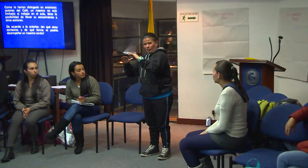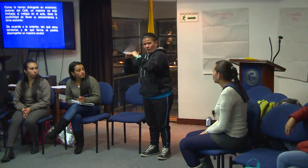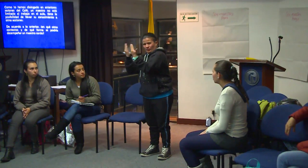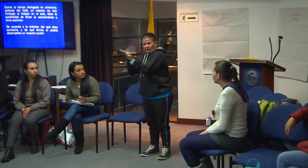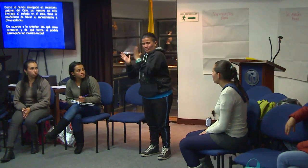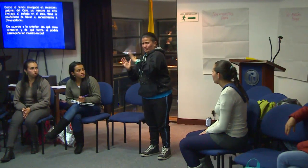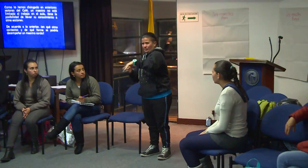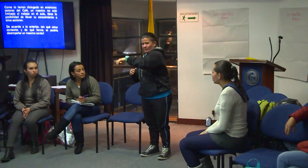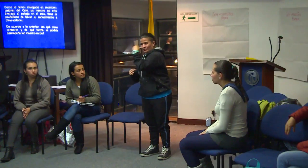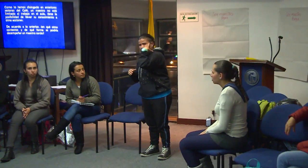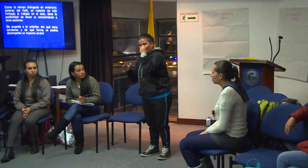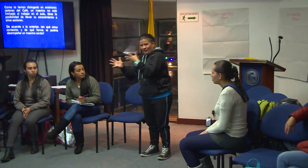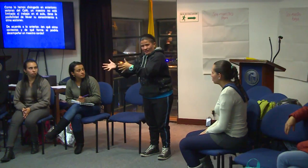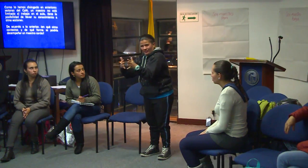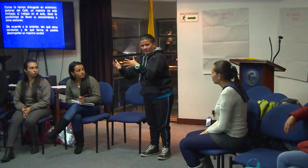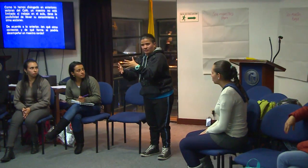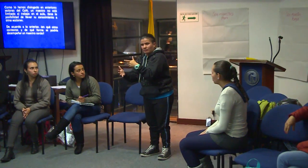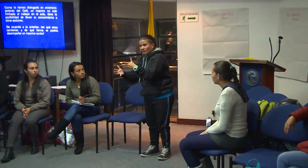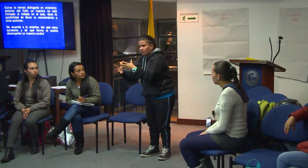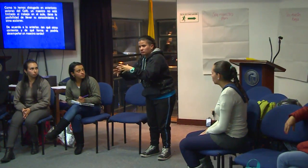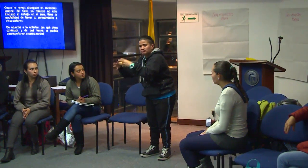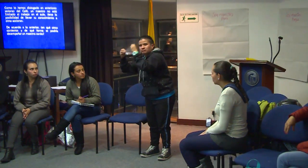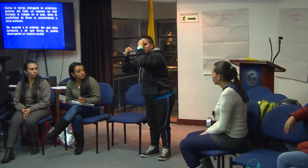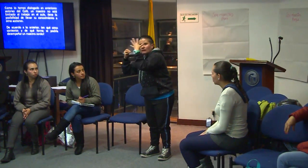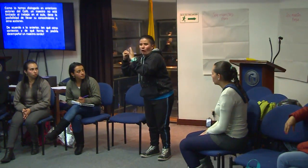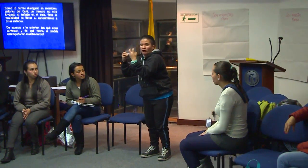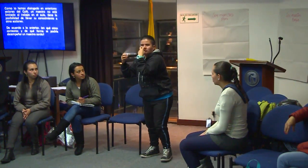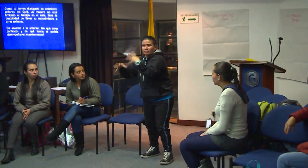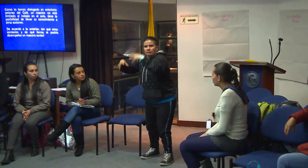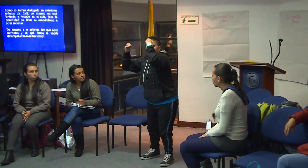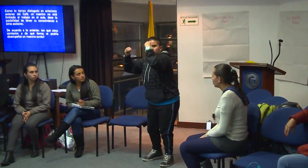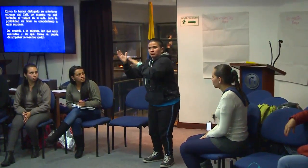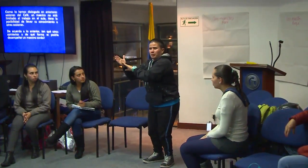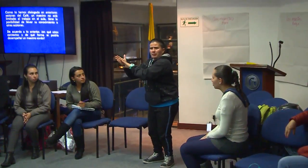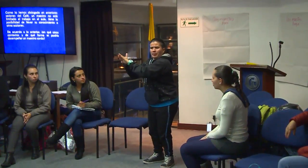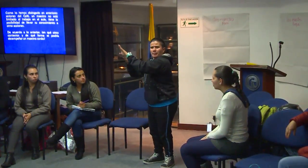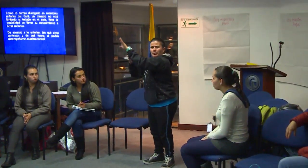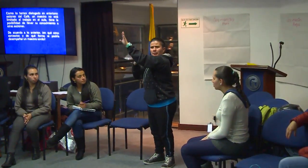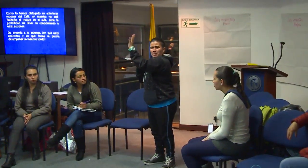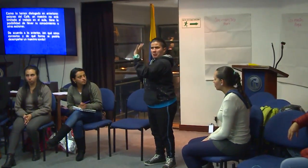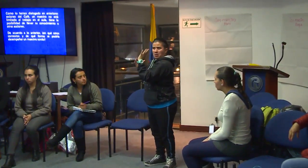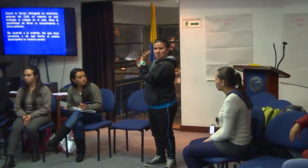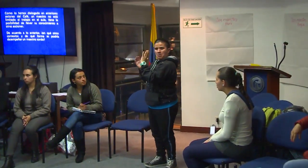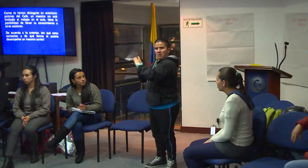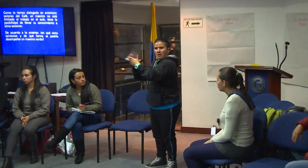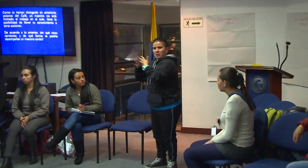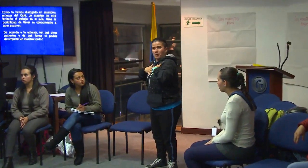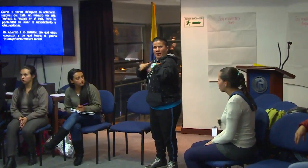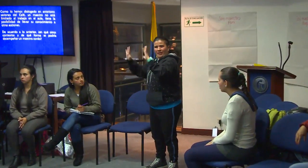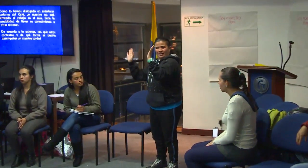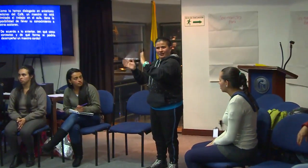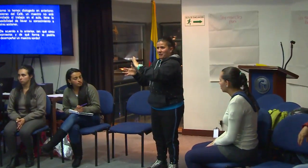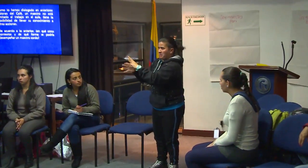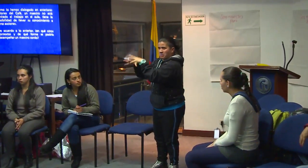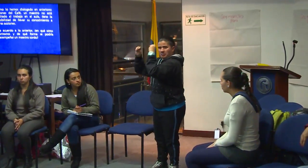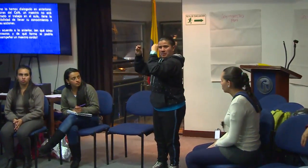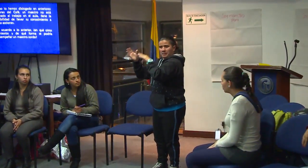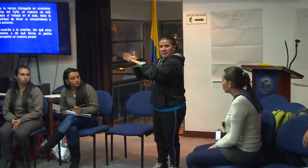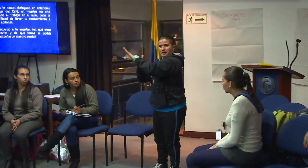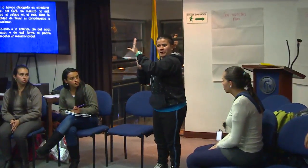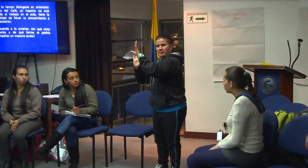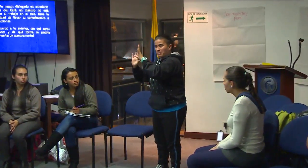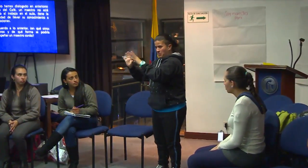su licenciatura, van a los colegios, enseñan, trabajan con sordos, con ciegos,